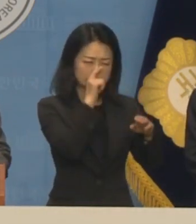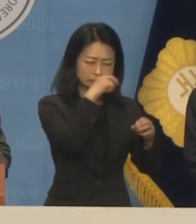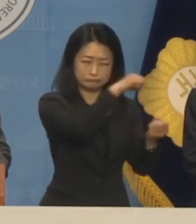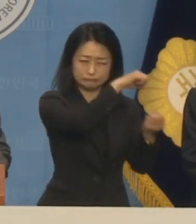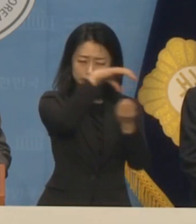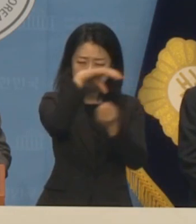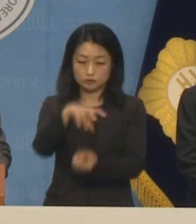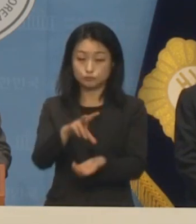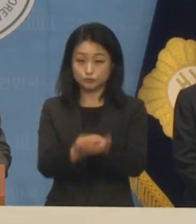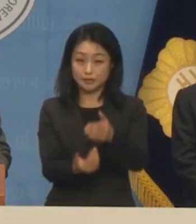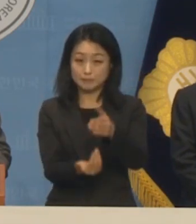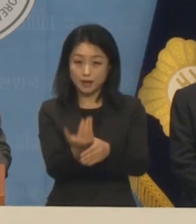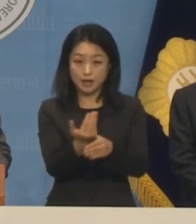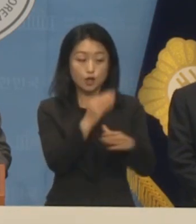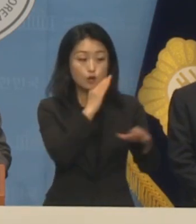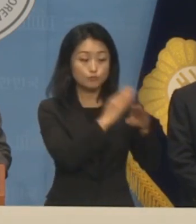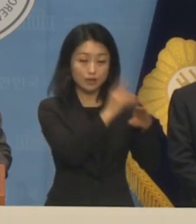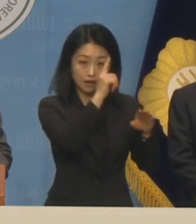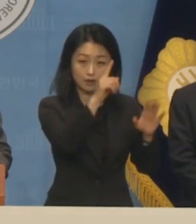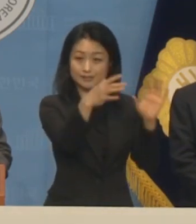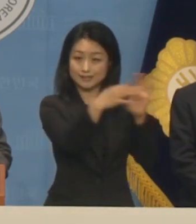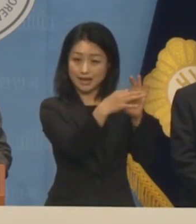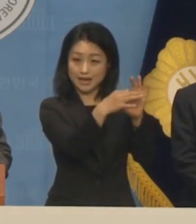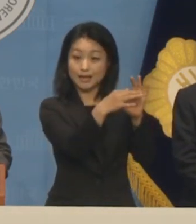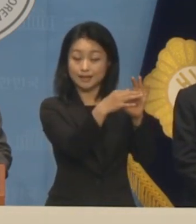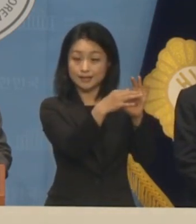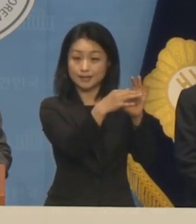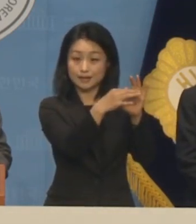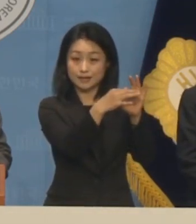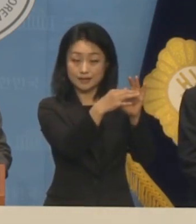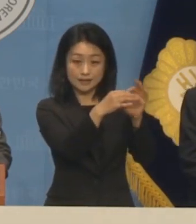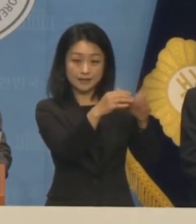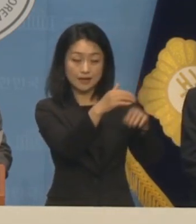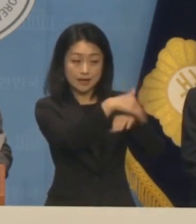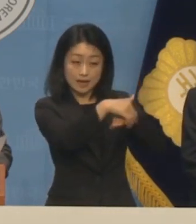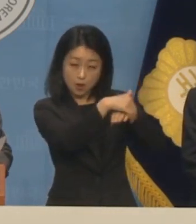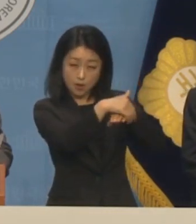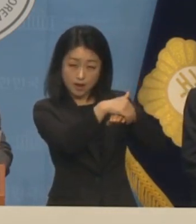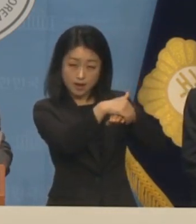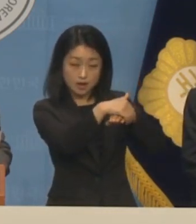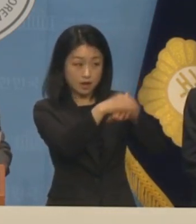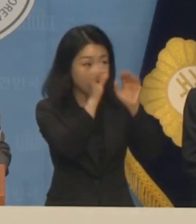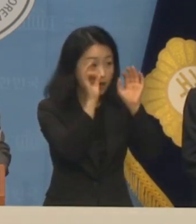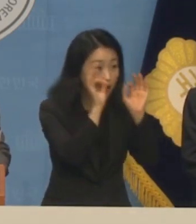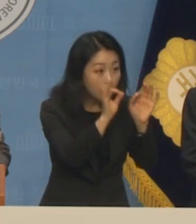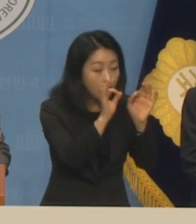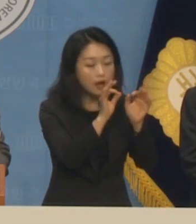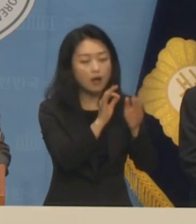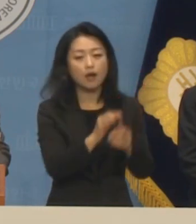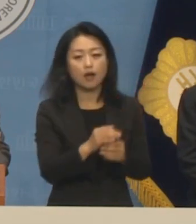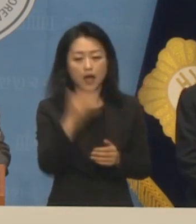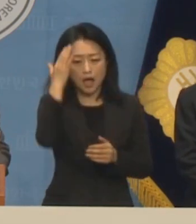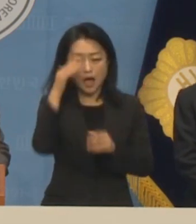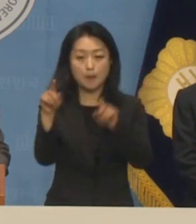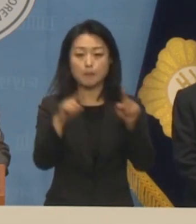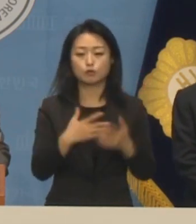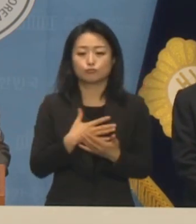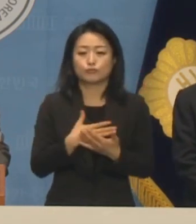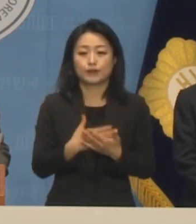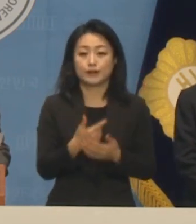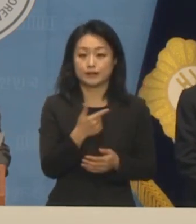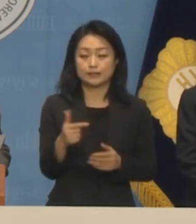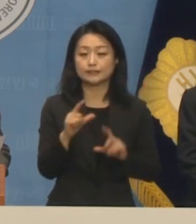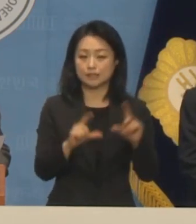북러 정상회담에서 체결된 포괄적 전략 동반자 조약 등으로 한반도 긴장이 고조되는